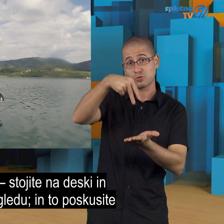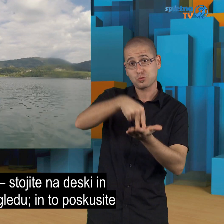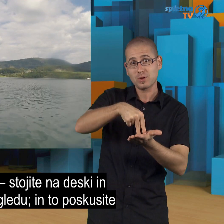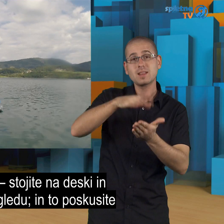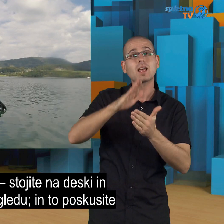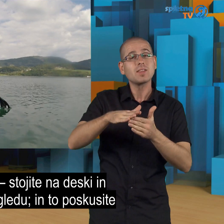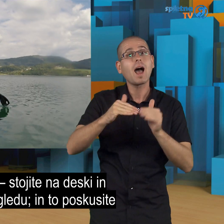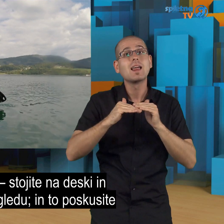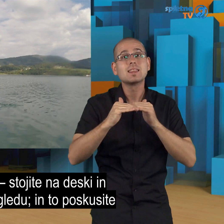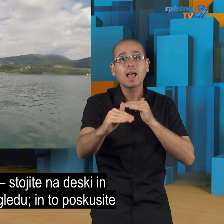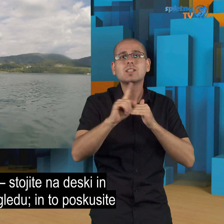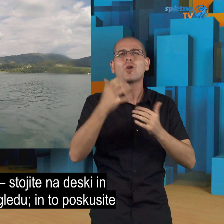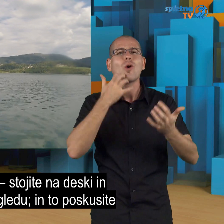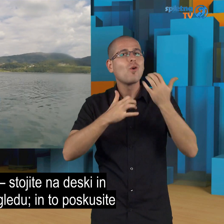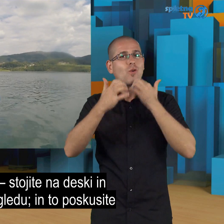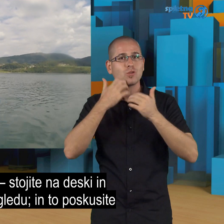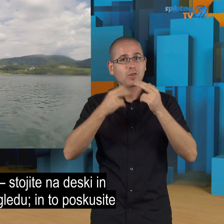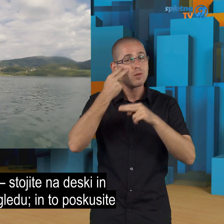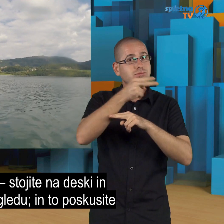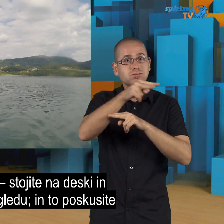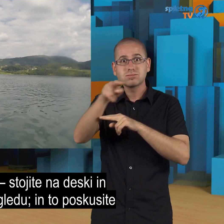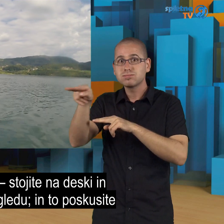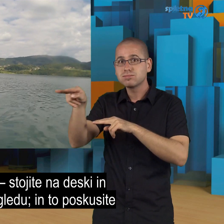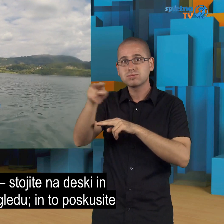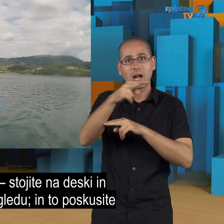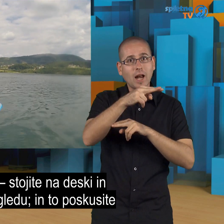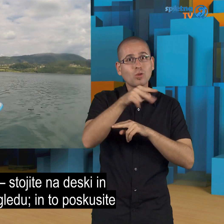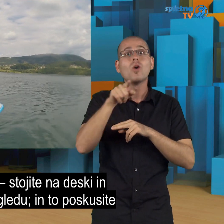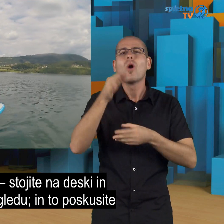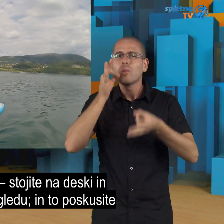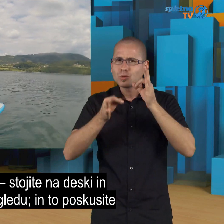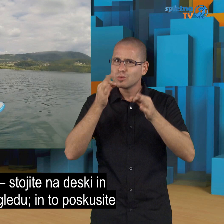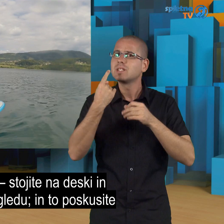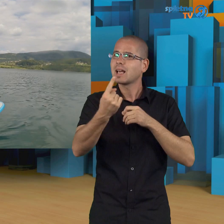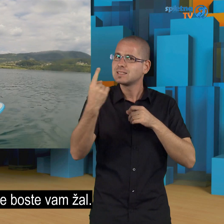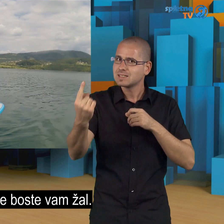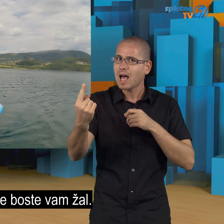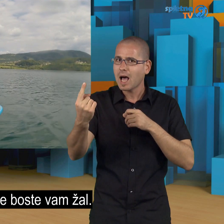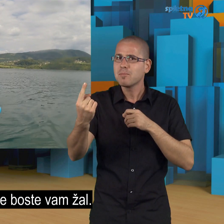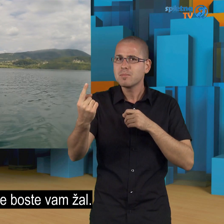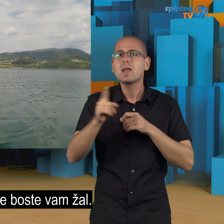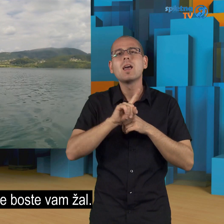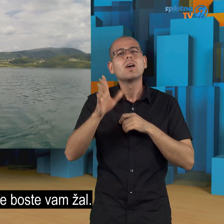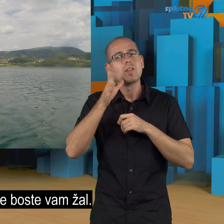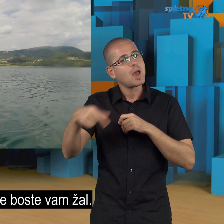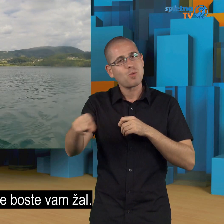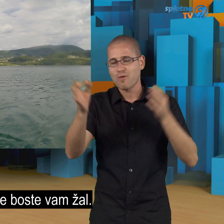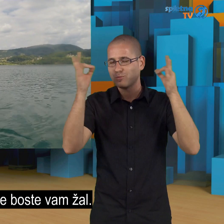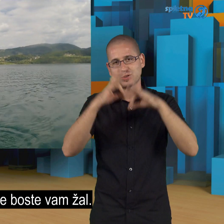Enostavno stojite na deski in uživate v razgledu. In to poskusite sami in ne bo vam žal.